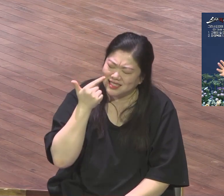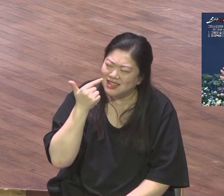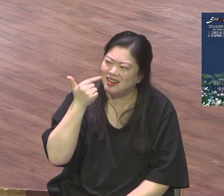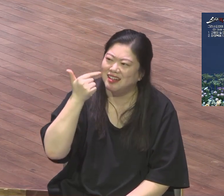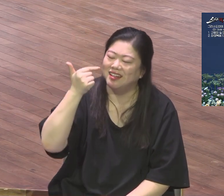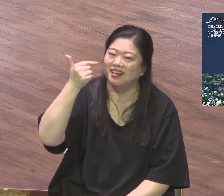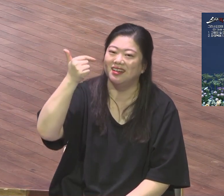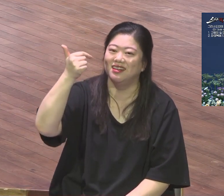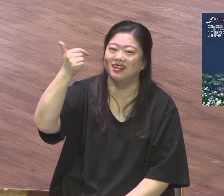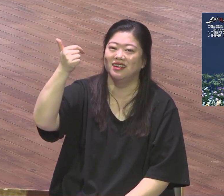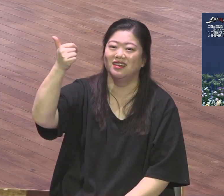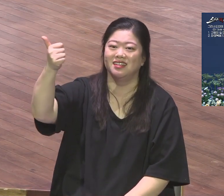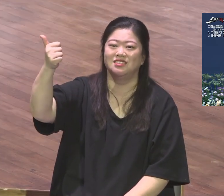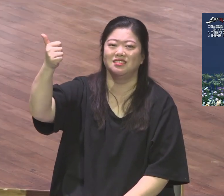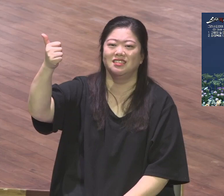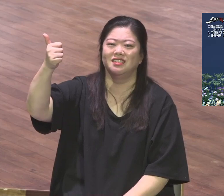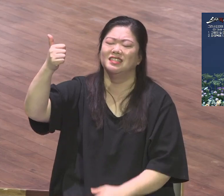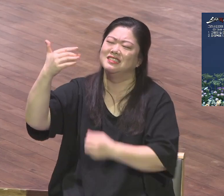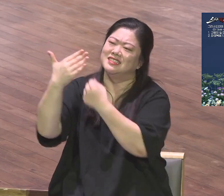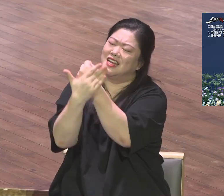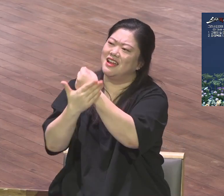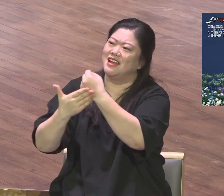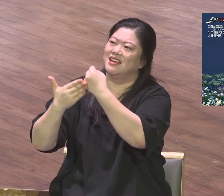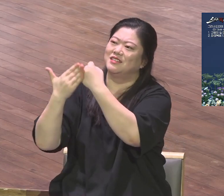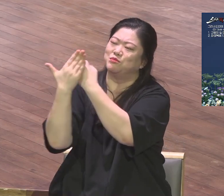아버지, 은혜